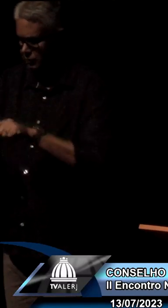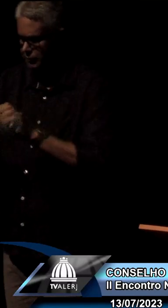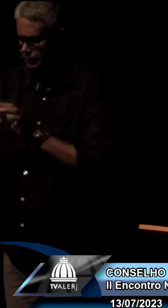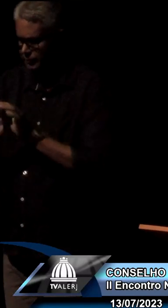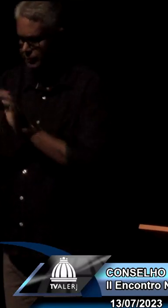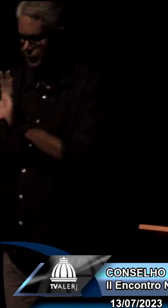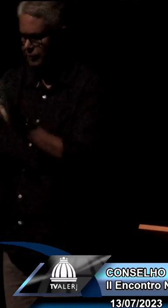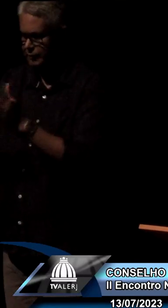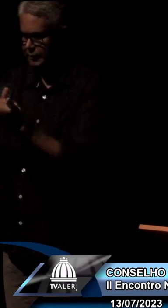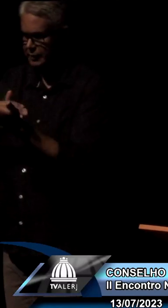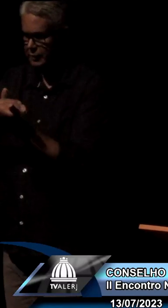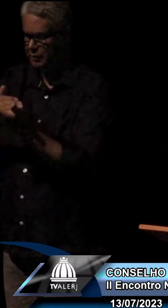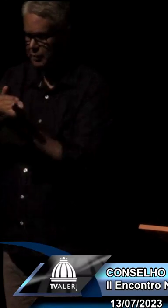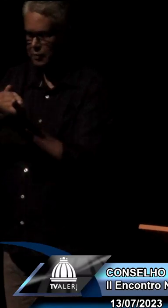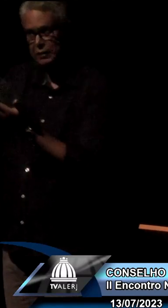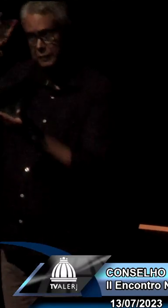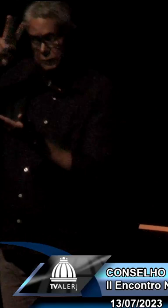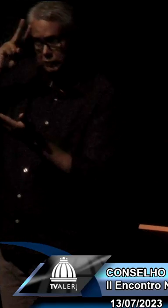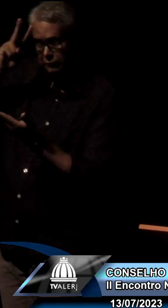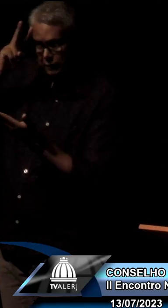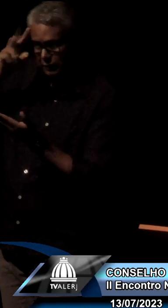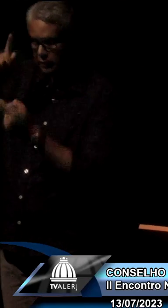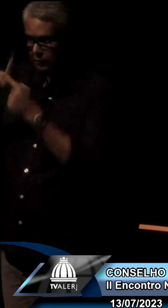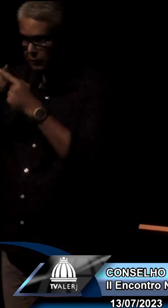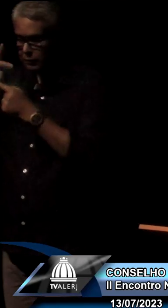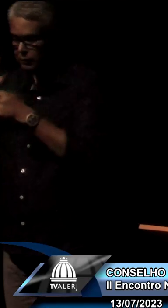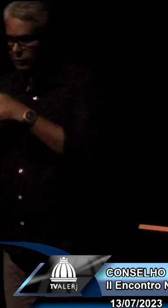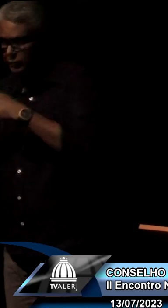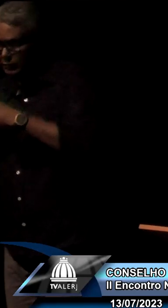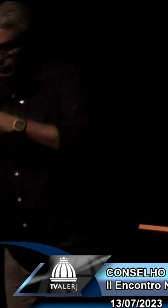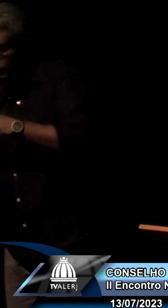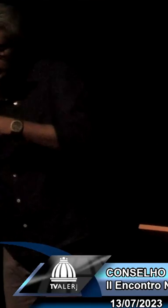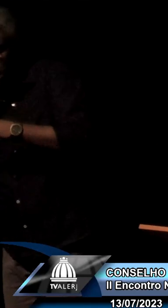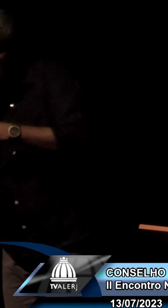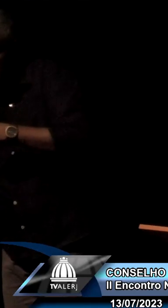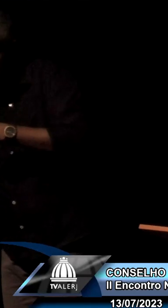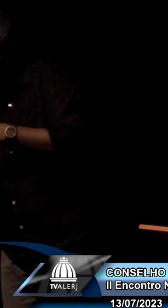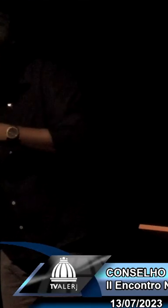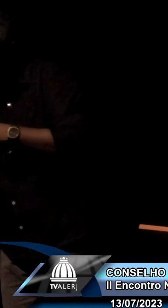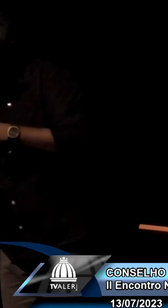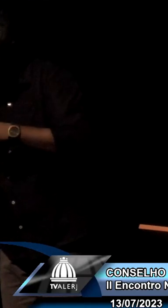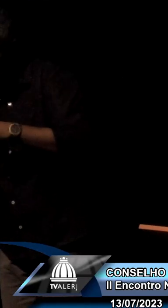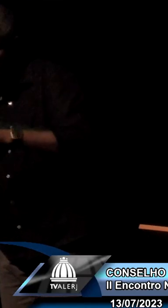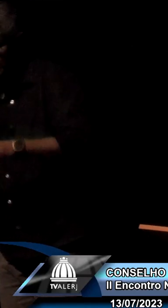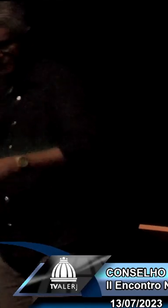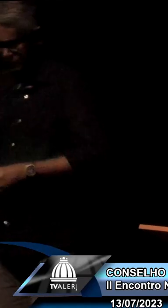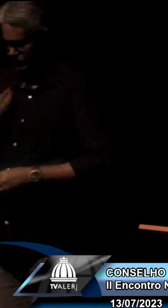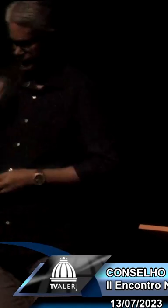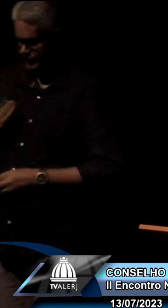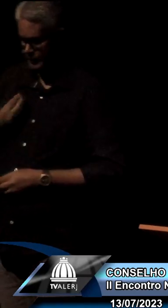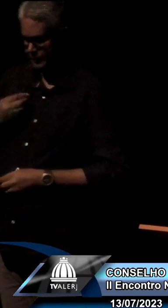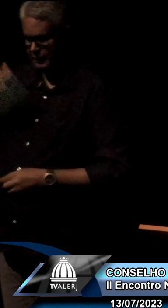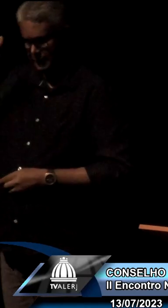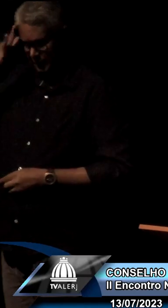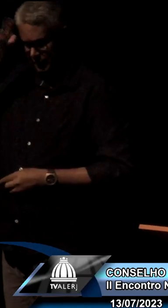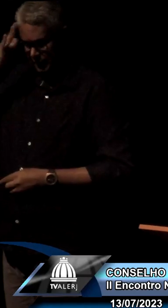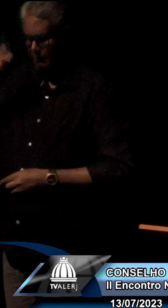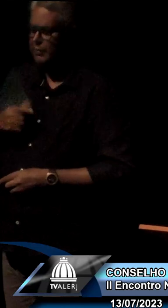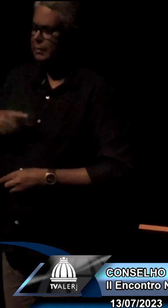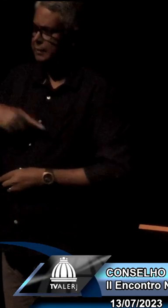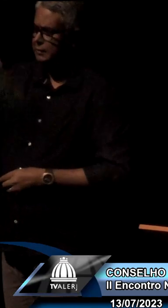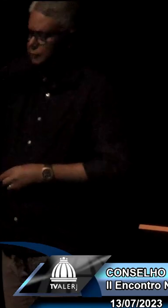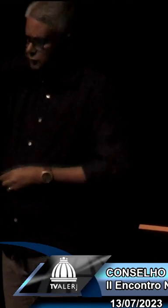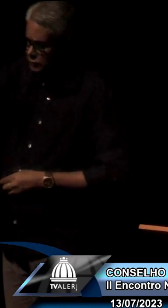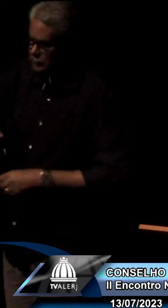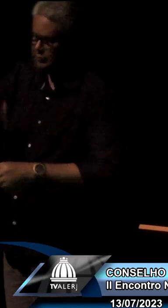mapear as pessoas que estiveram aqui neste encontro para poder realmente garantir o certificado para quem realmente veio e que em estado de direito aqui neste